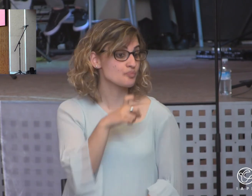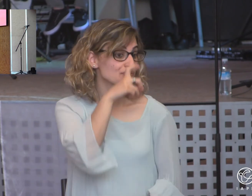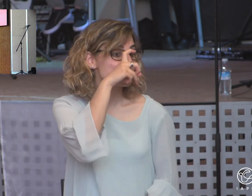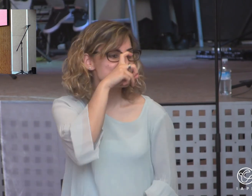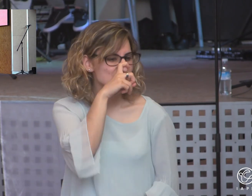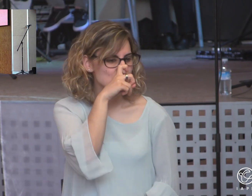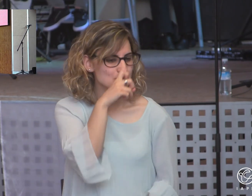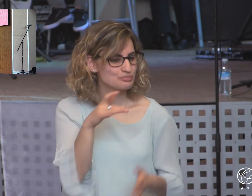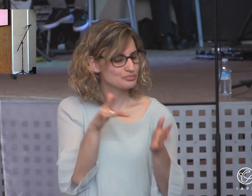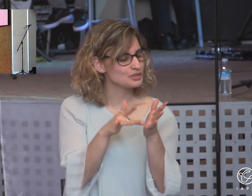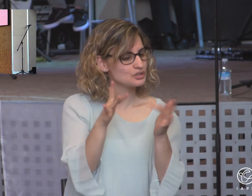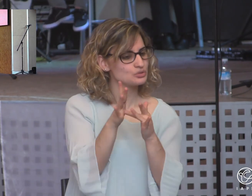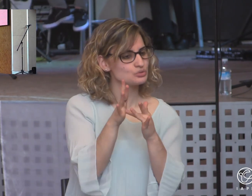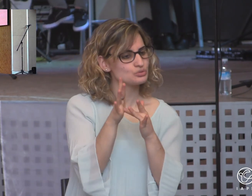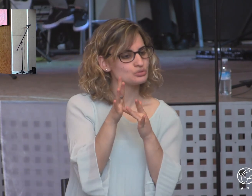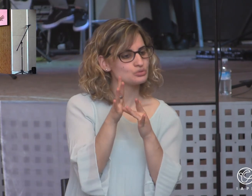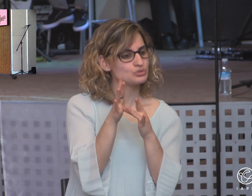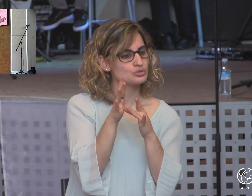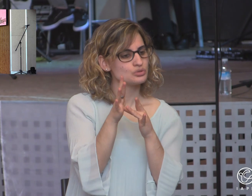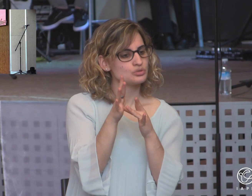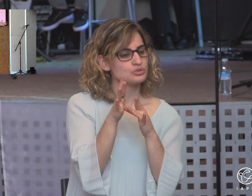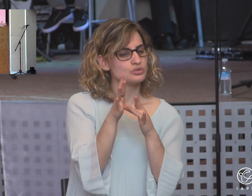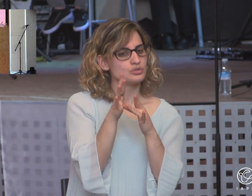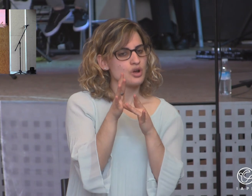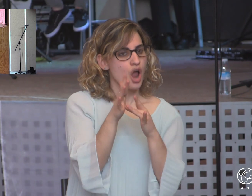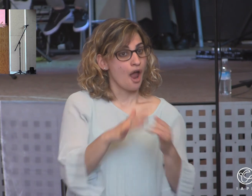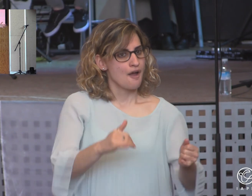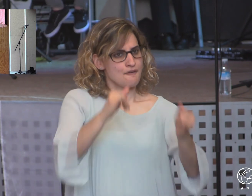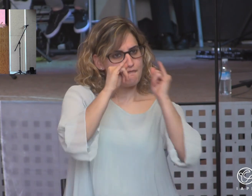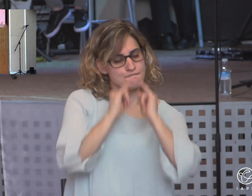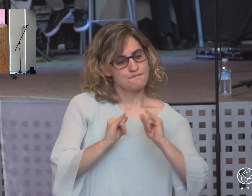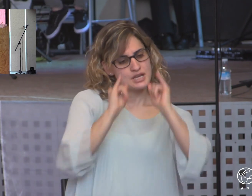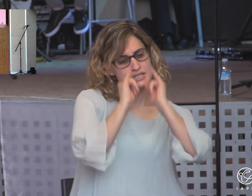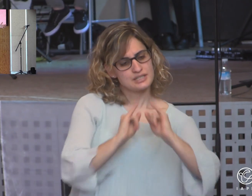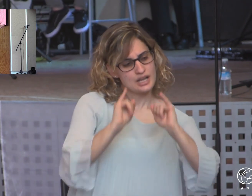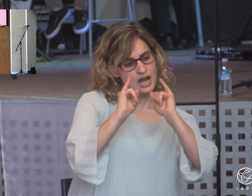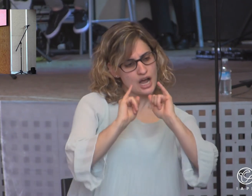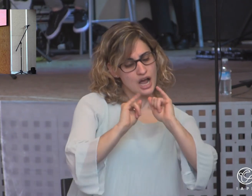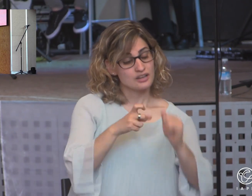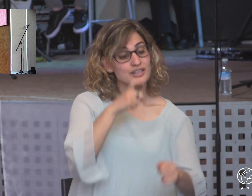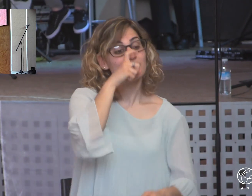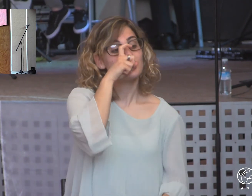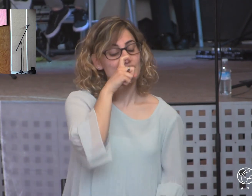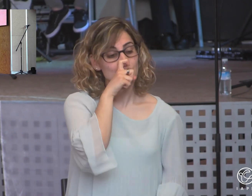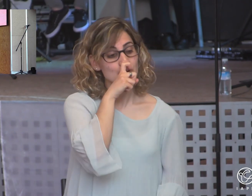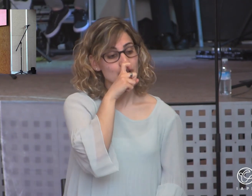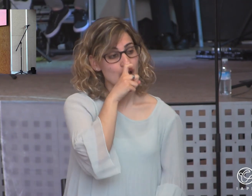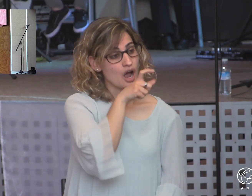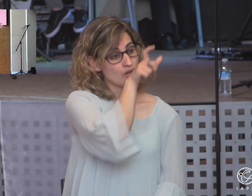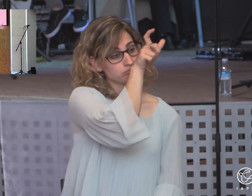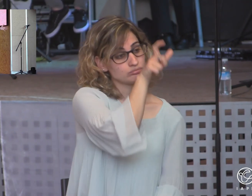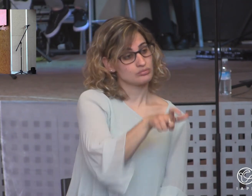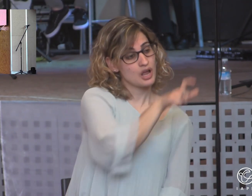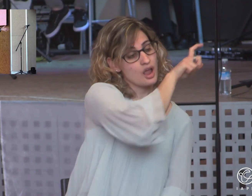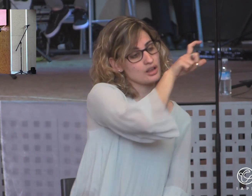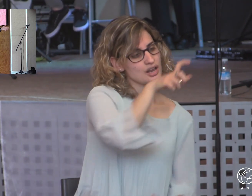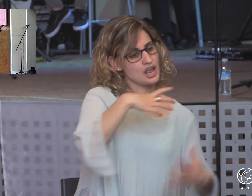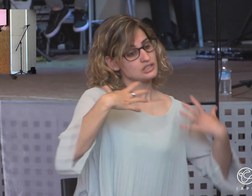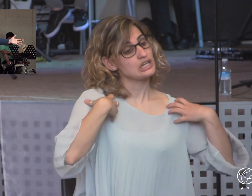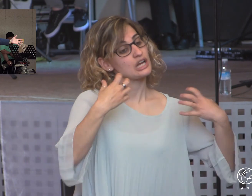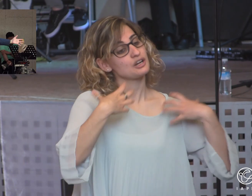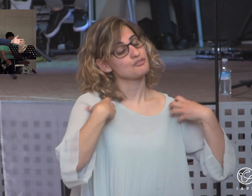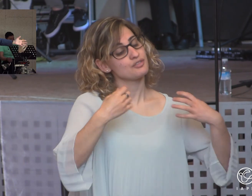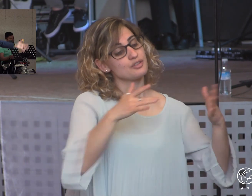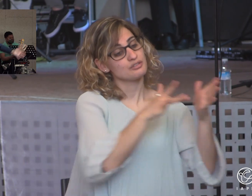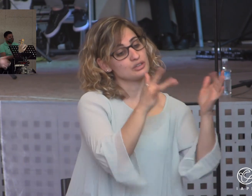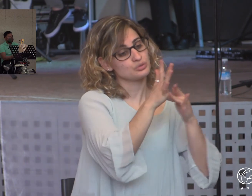la celebración de que Jesús fue crucificado en el Calvario. No, querida iglesia. Esa memoria